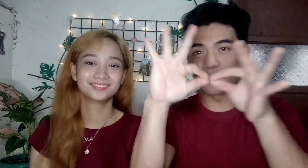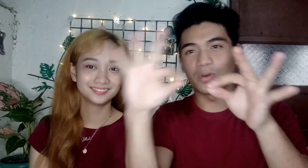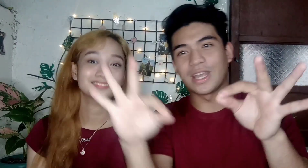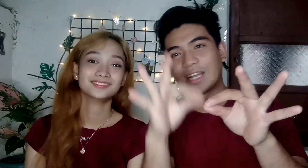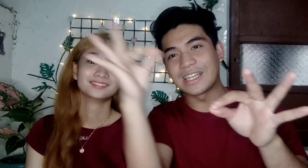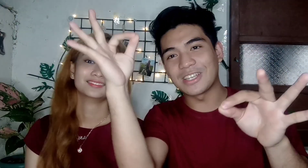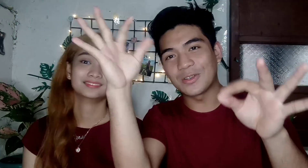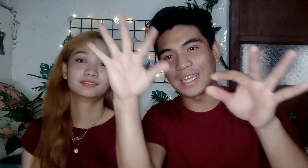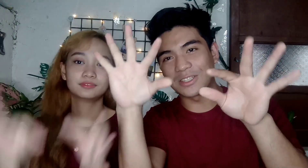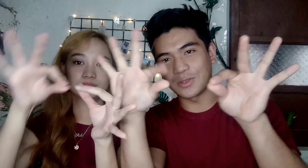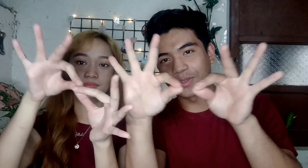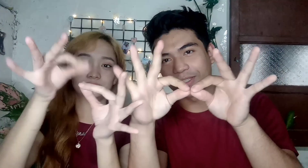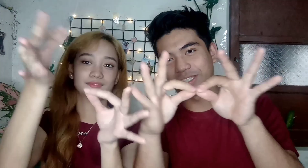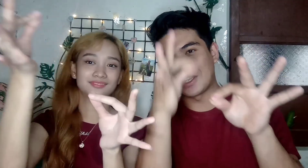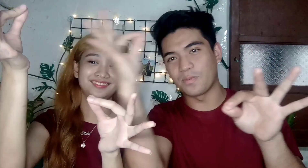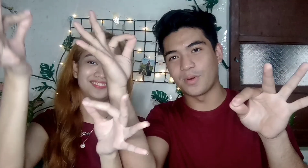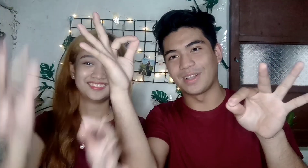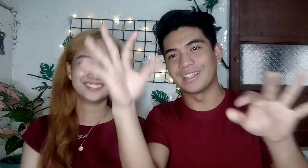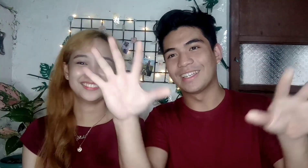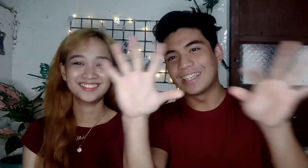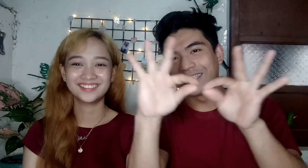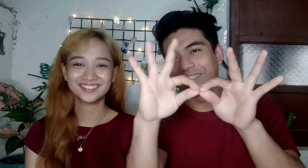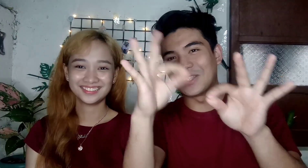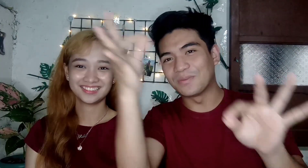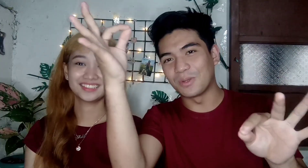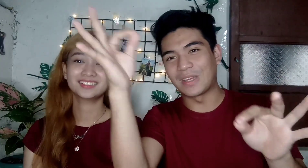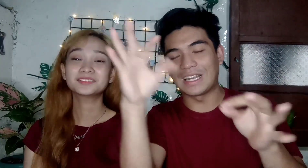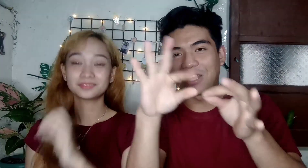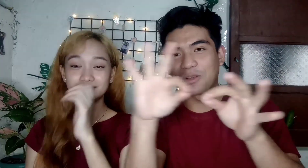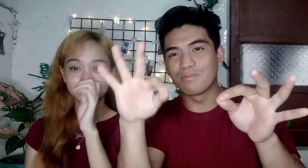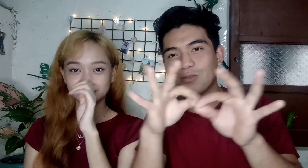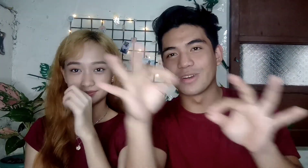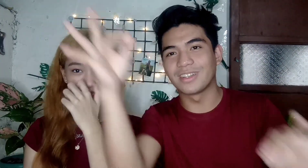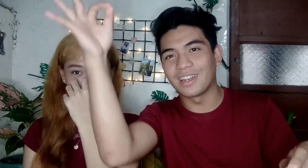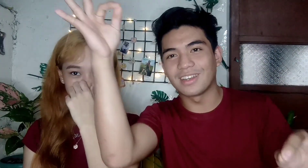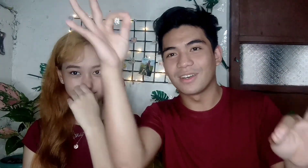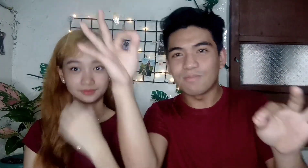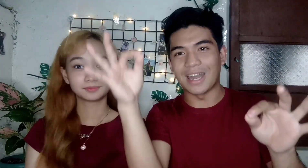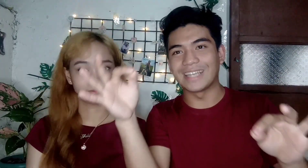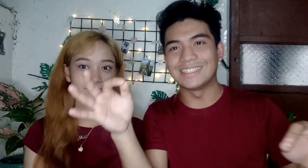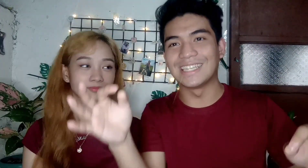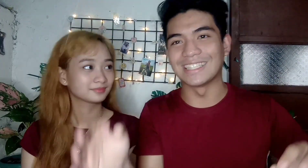Simple. Ayan. Ganyan yun guys yung simple. Simple. Para lang kayo nagbuburda ng panahig dyan.